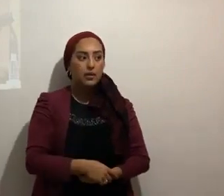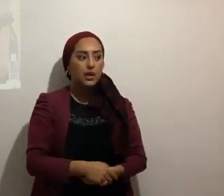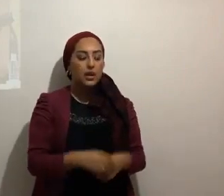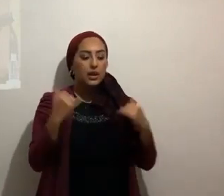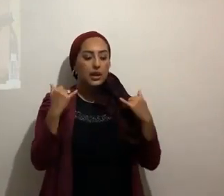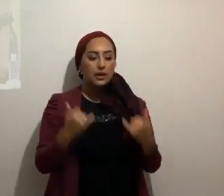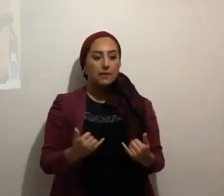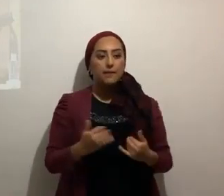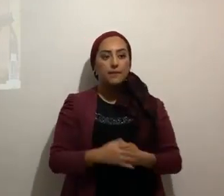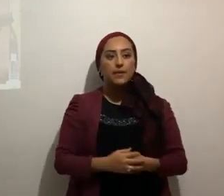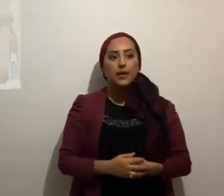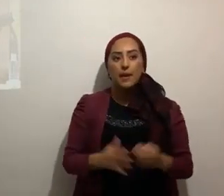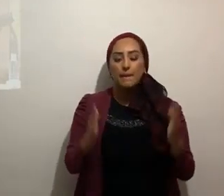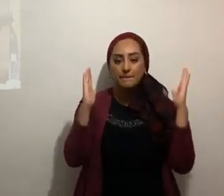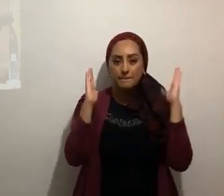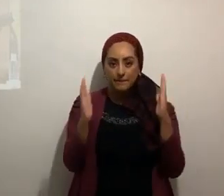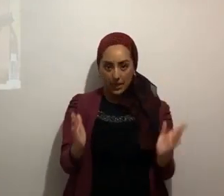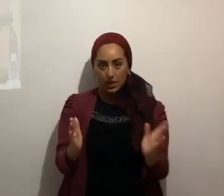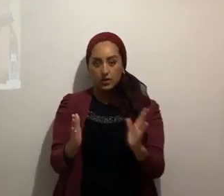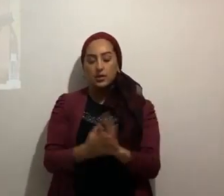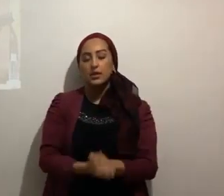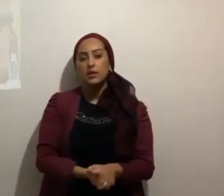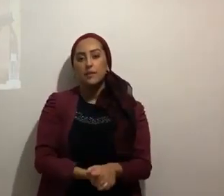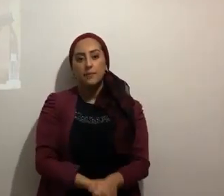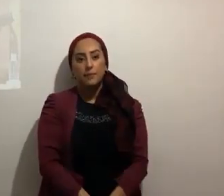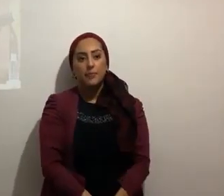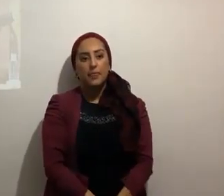Ahora, mucha atención. Miren,